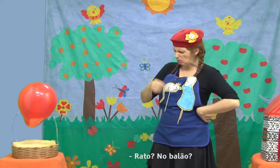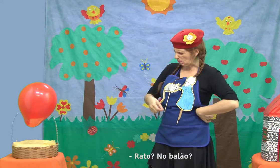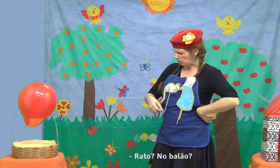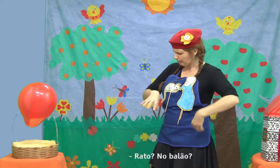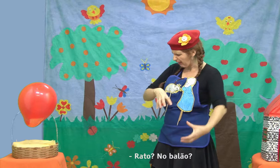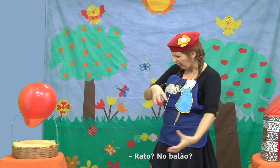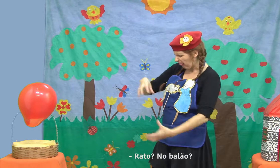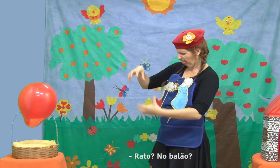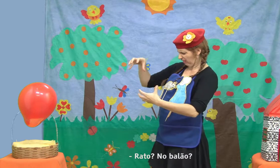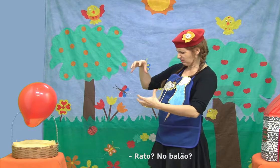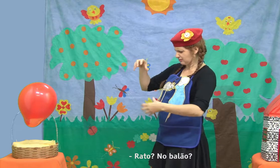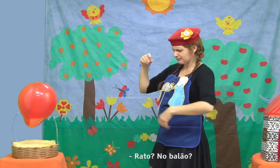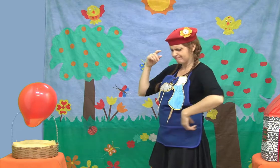no balão